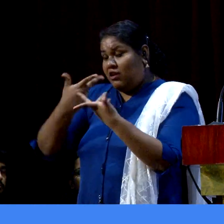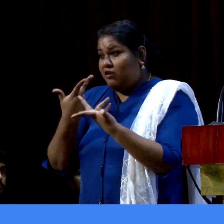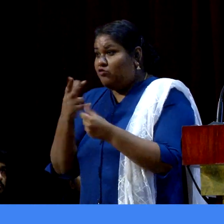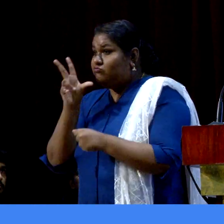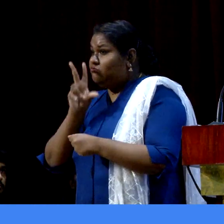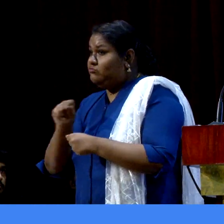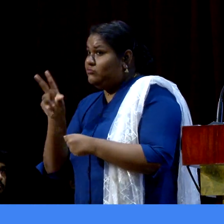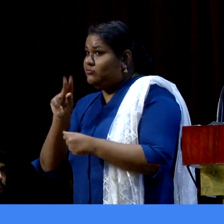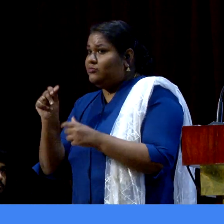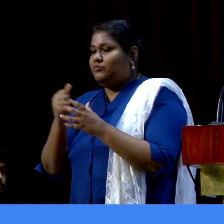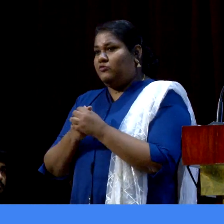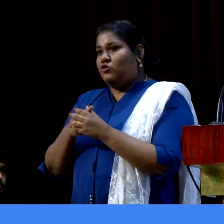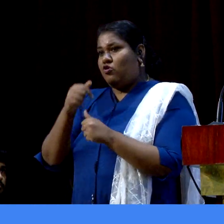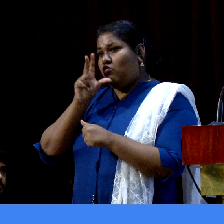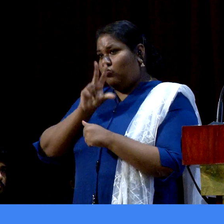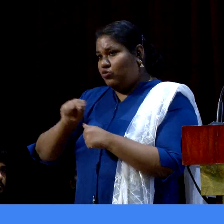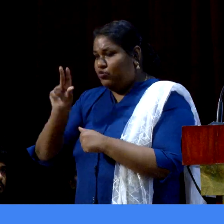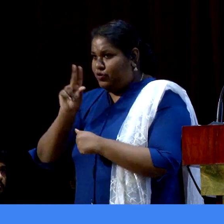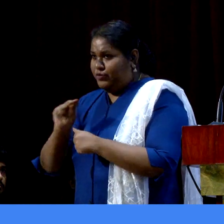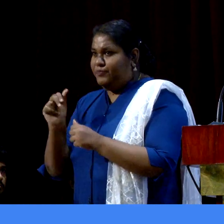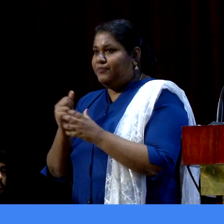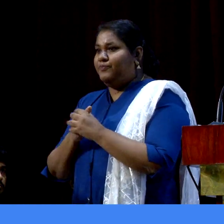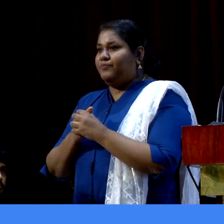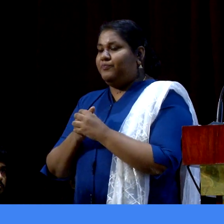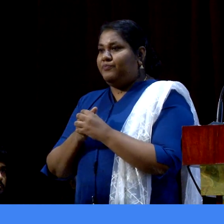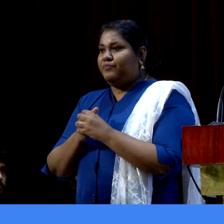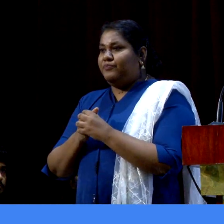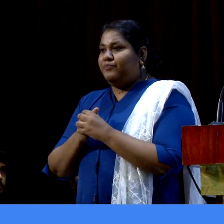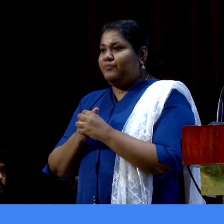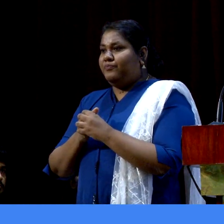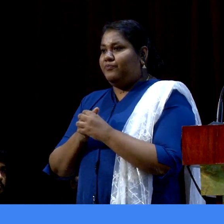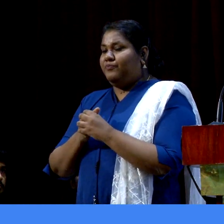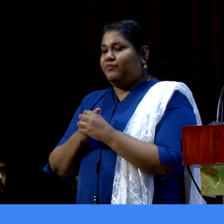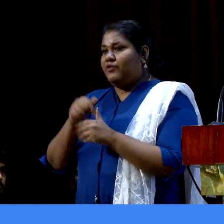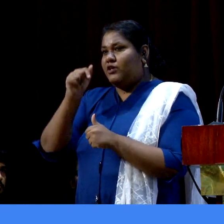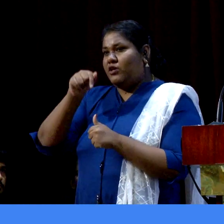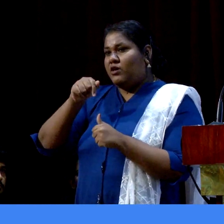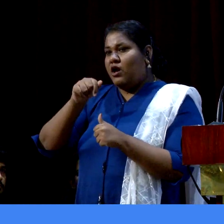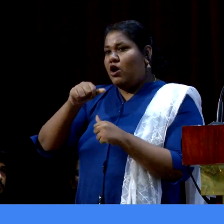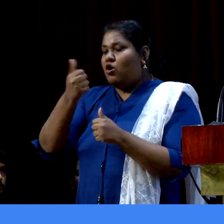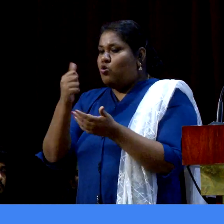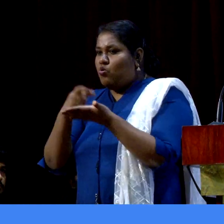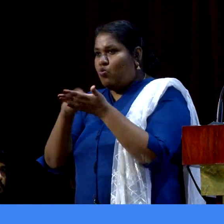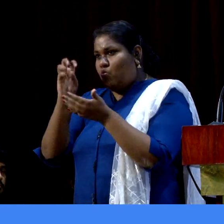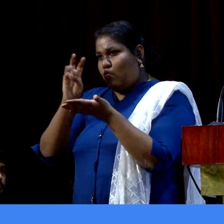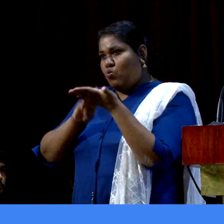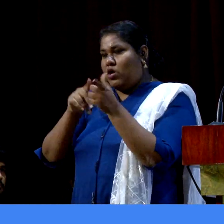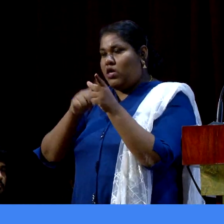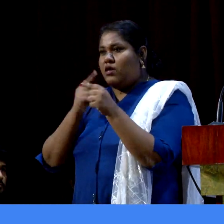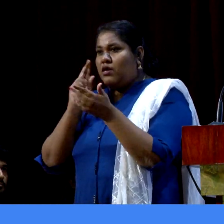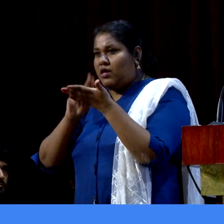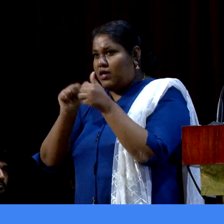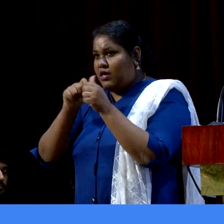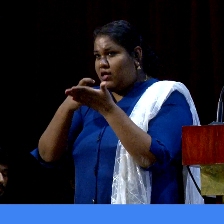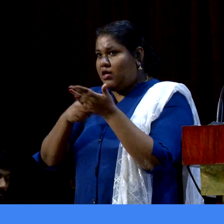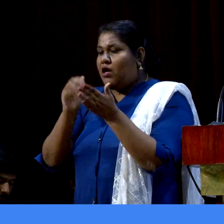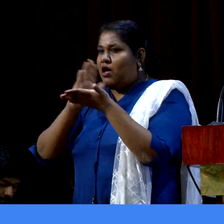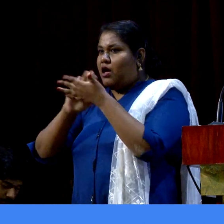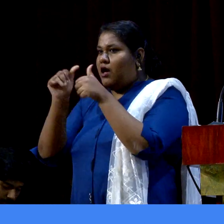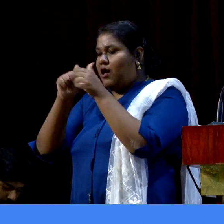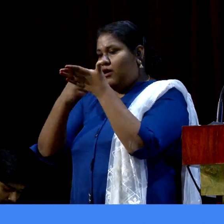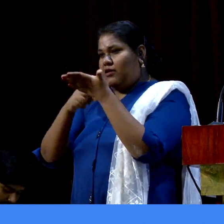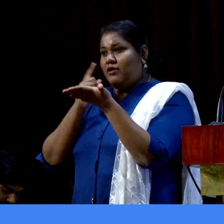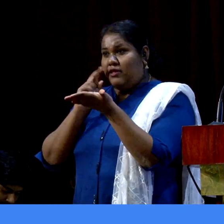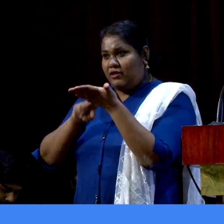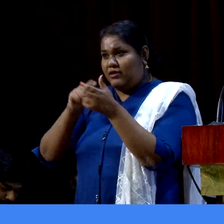பல முயற்சிகளை பற்றி மாண்புமிகு அமைச்சர் அவர்கள் தொடங்கி பல்வேறு துறையினர், பல்வேறு அறிஞர்கள் என்று